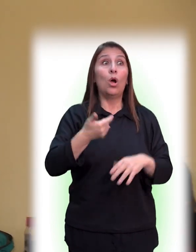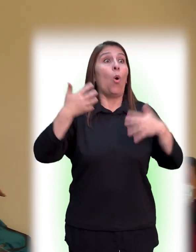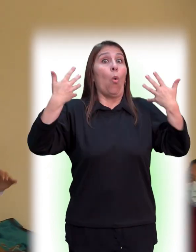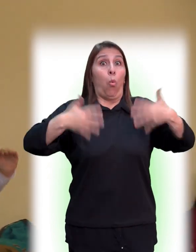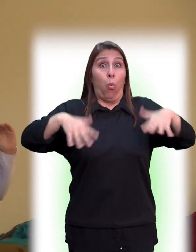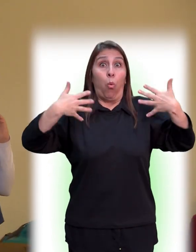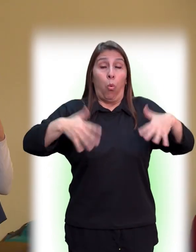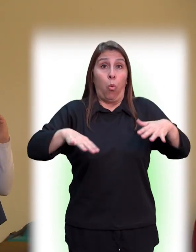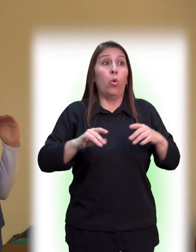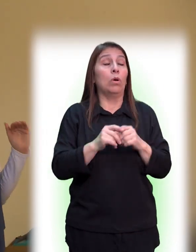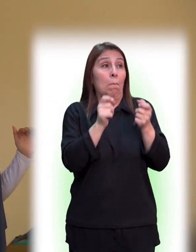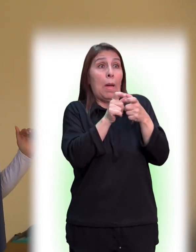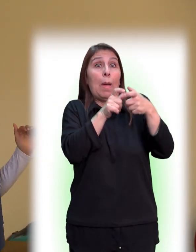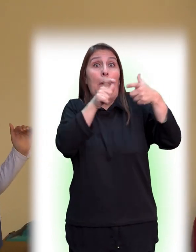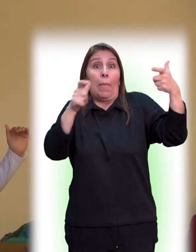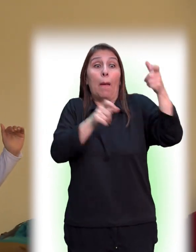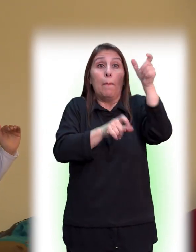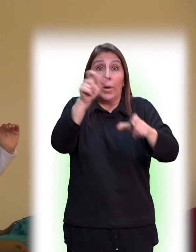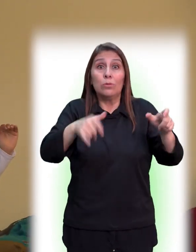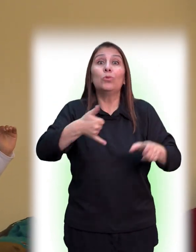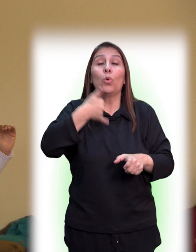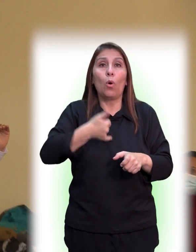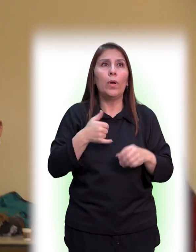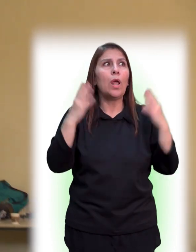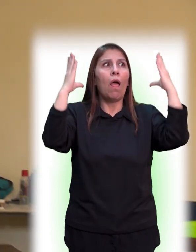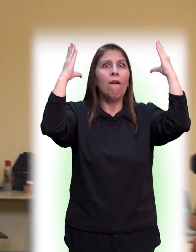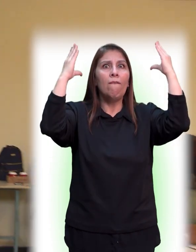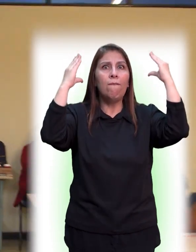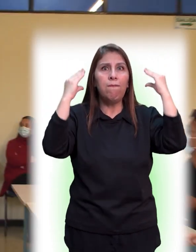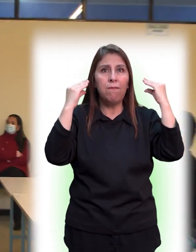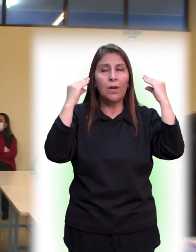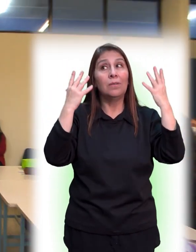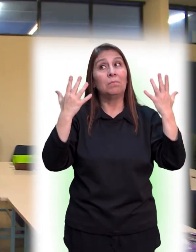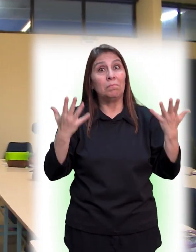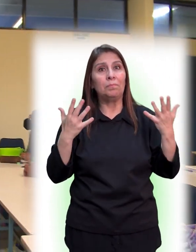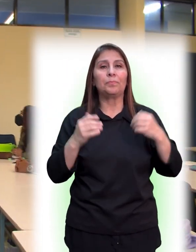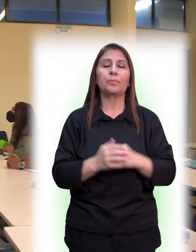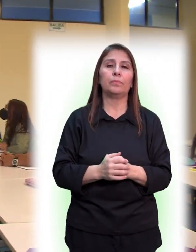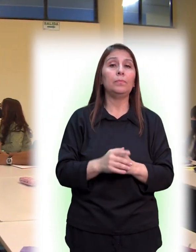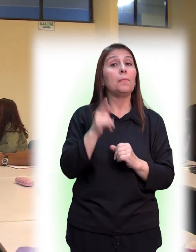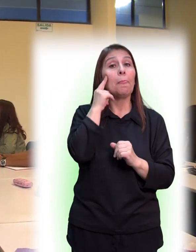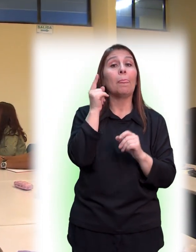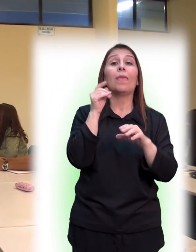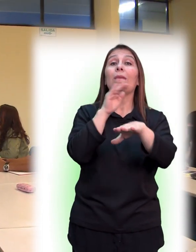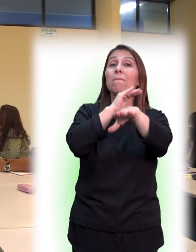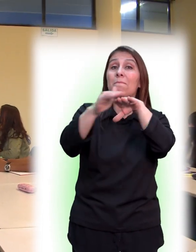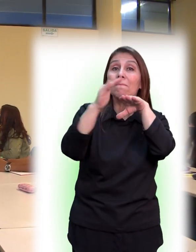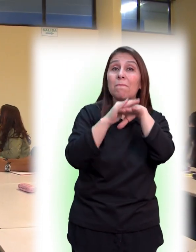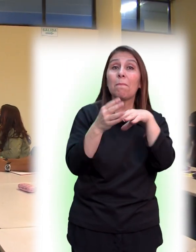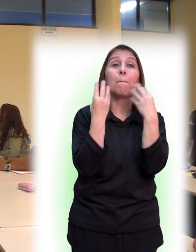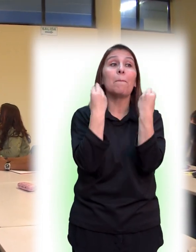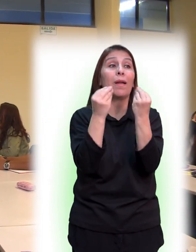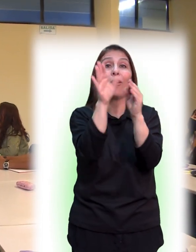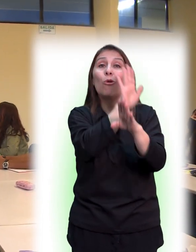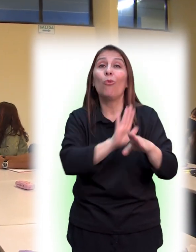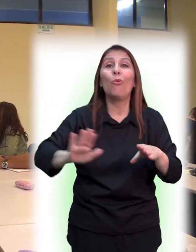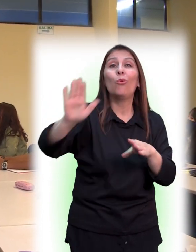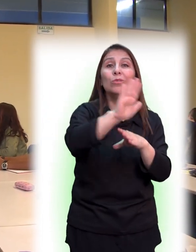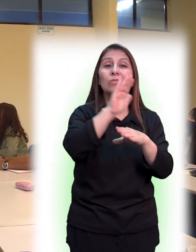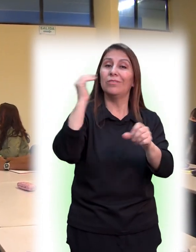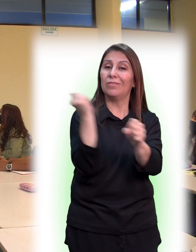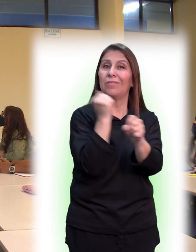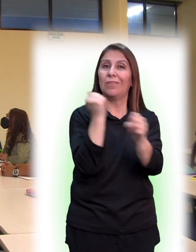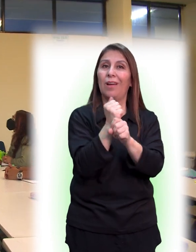tener adultos mayores. En ese sentido, pues esto es una invitación para que empecemos a trabajar